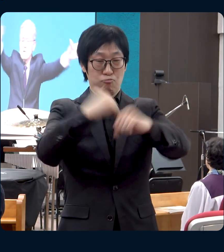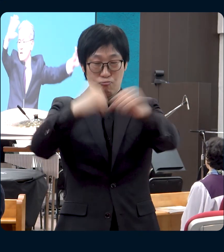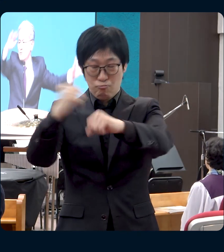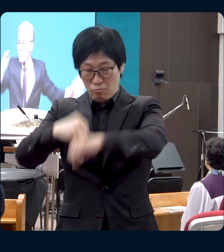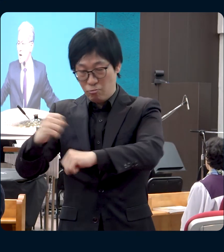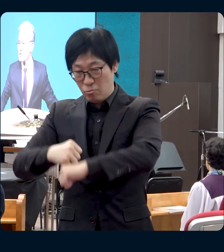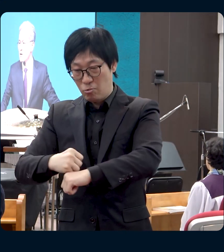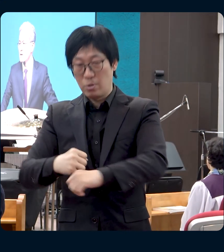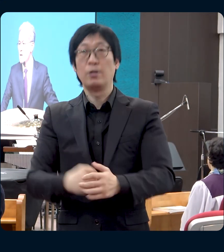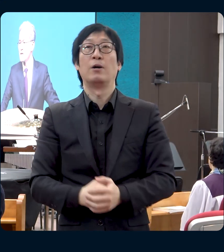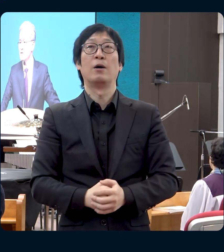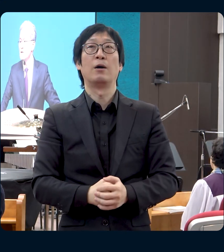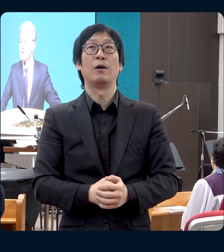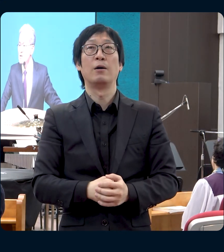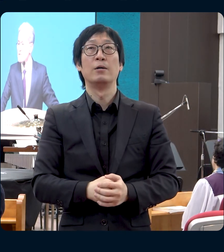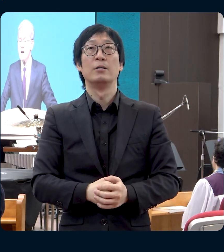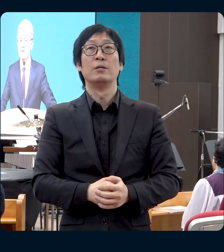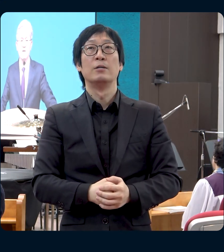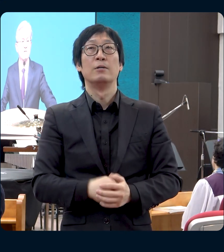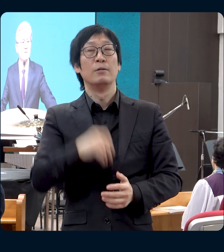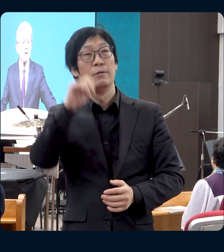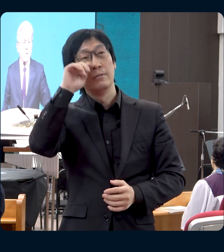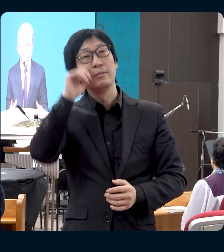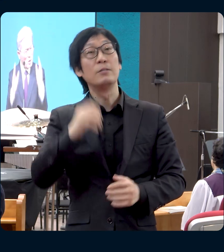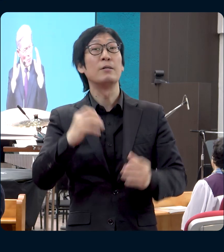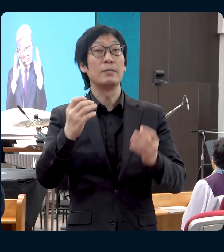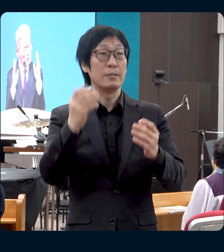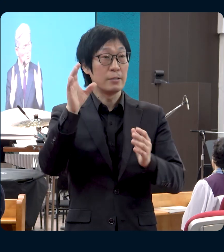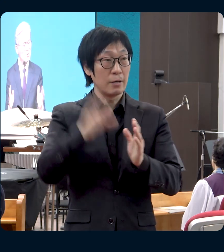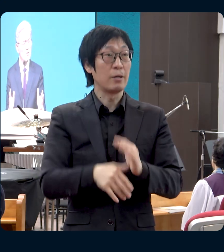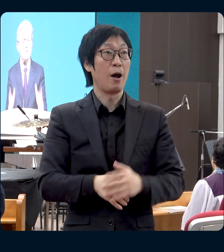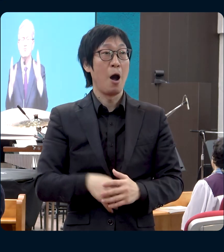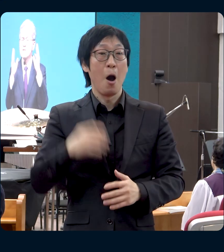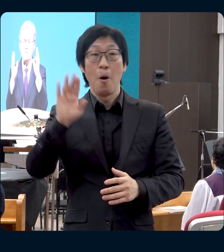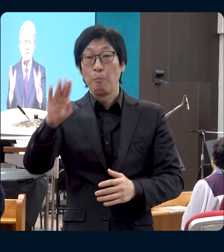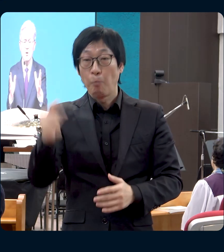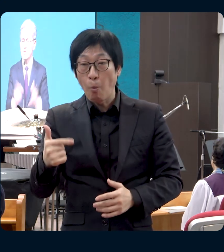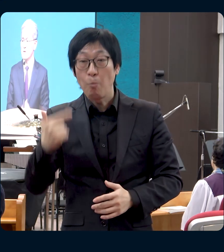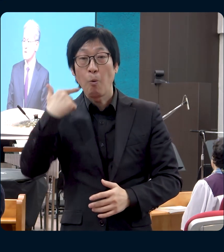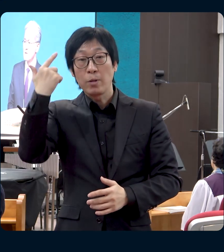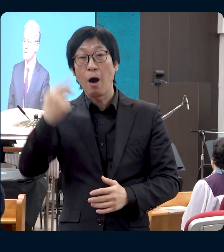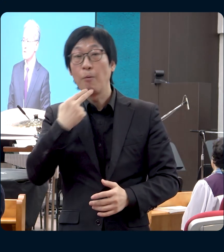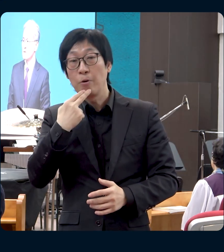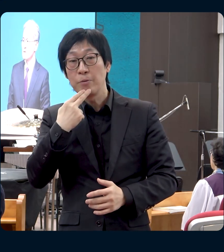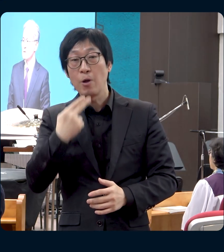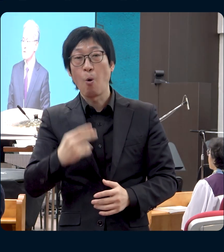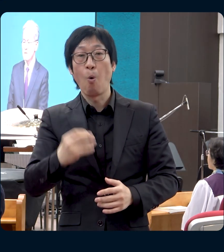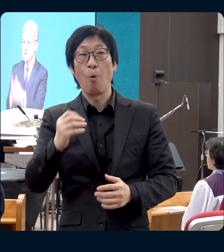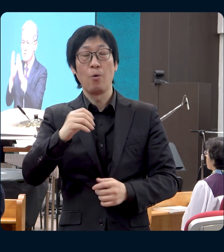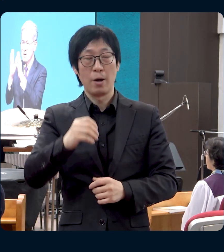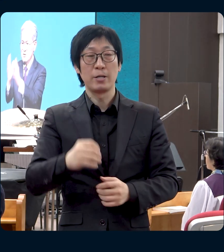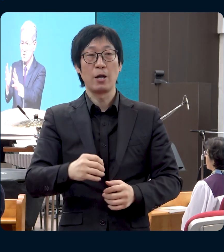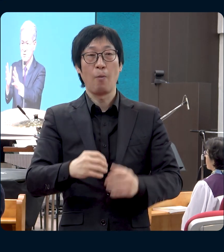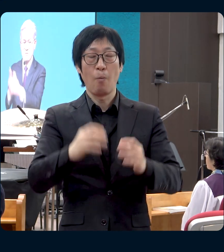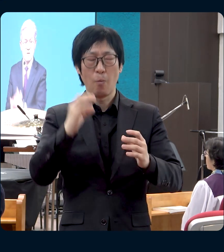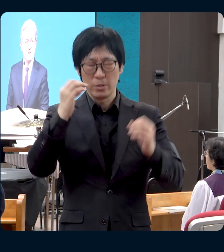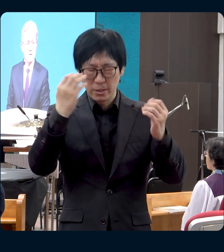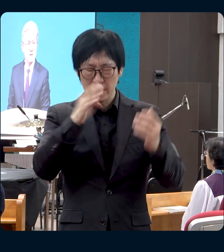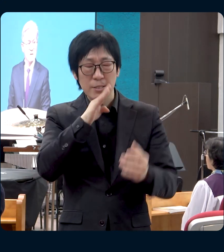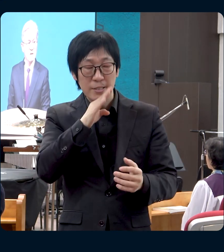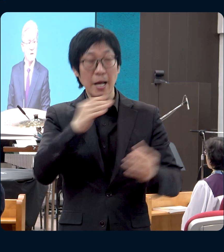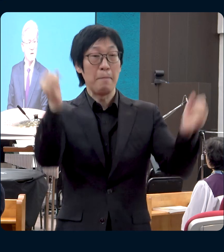다 넘어가서 헤맸던 그런 시대 아니에요. 보네포 목사님이 없었으면요, 붙잡을 게 없어요. 그러나 그분이 계셨기